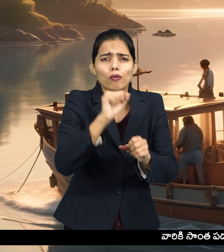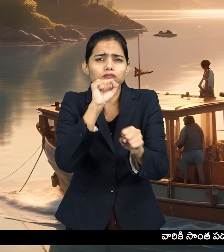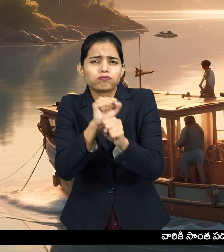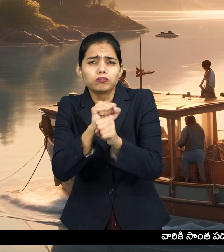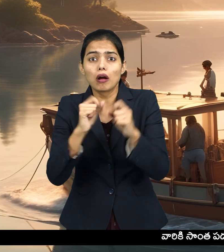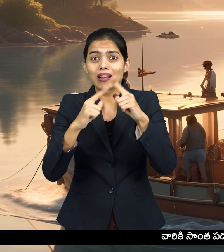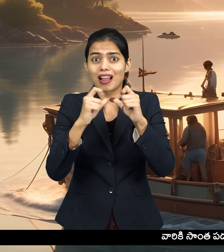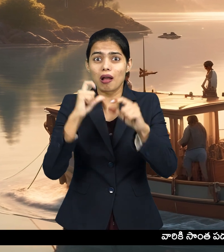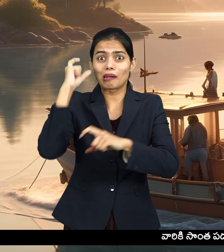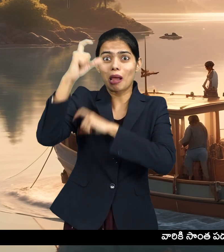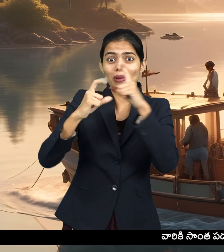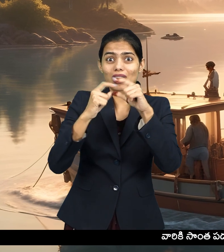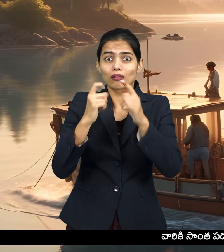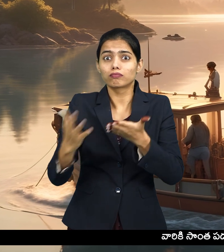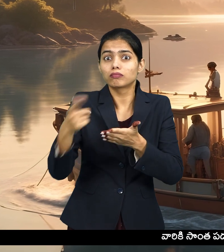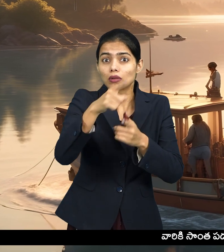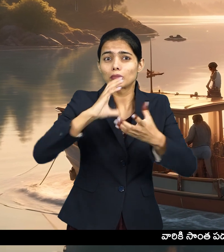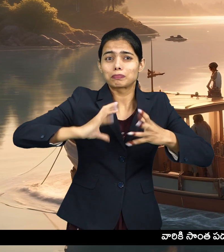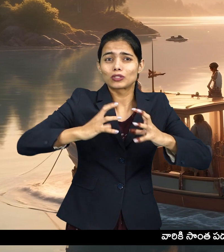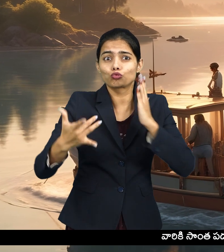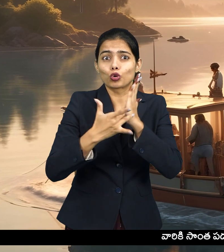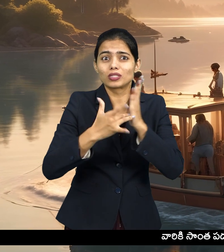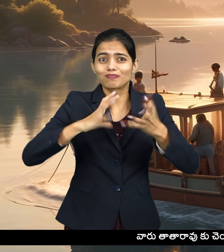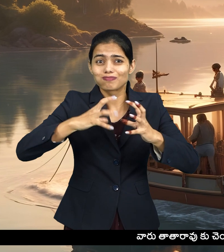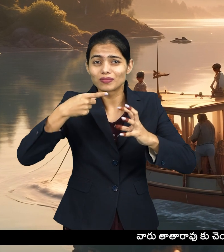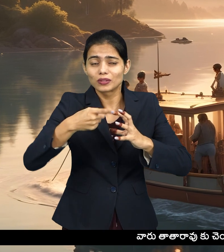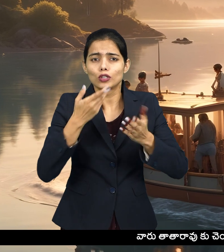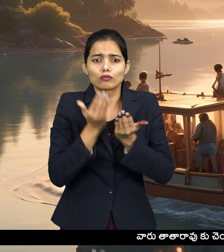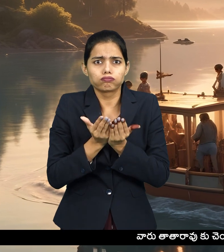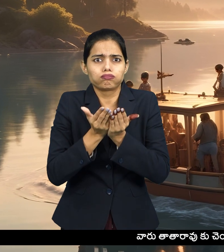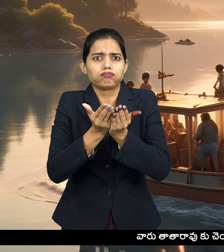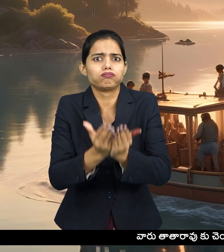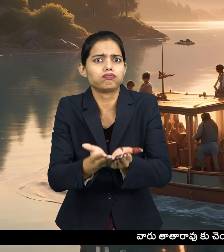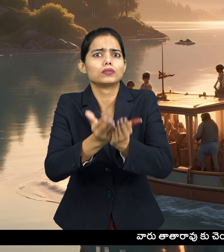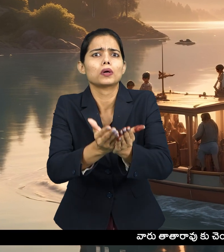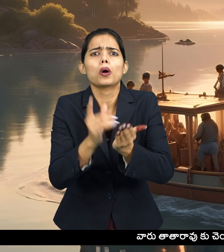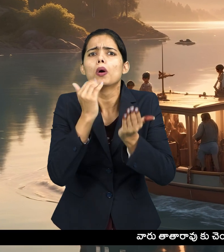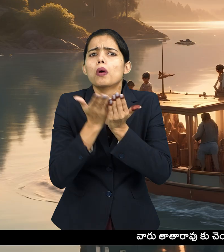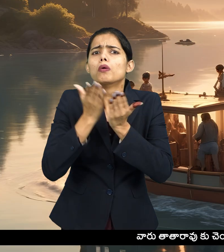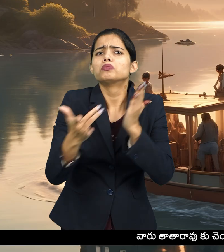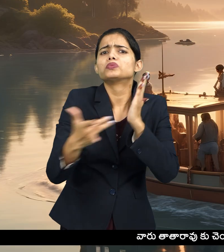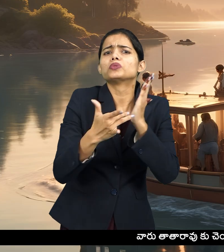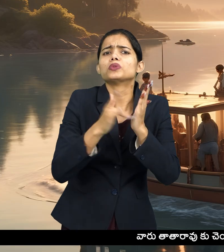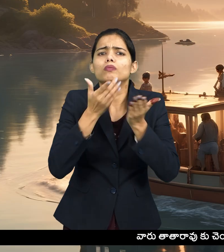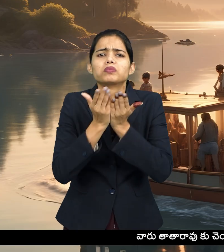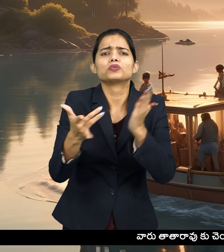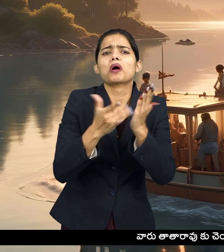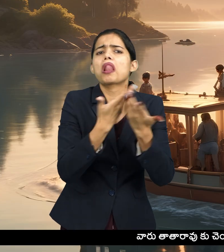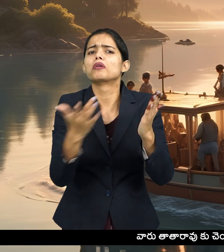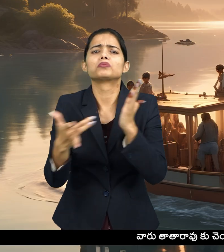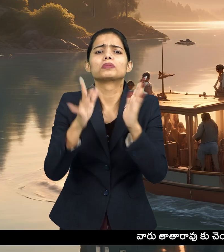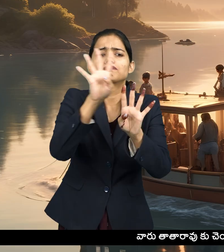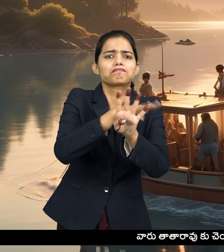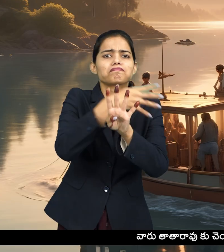వారికి సొంత పడవ లేదా వలలు లేవు కాబట్టి వారు తాతారావుకు చెందిన మర పడవలో